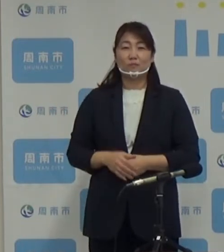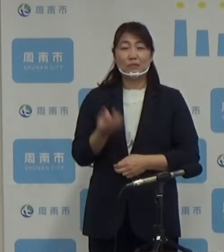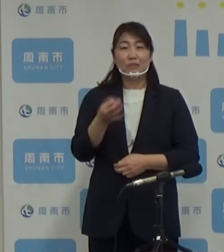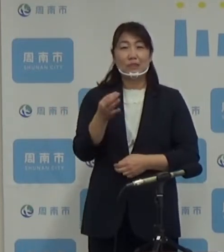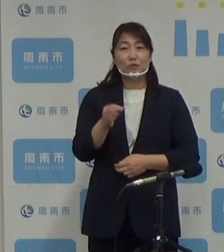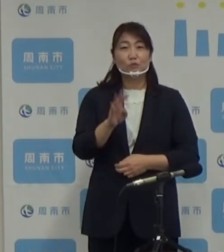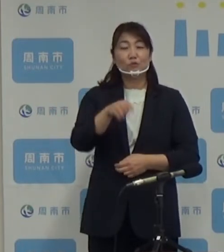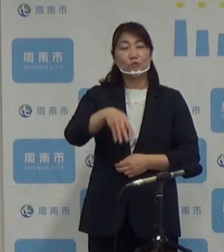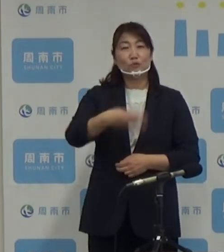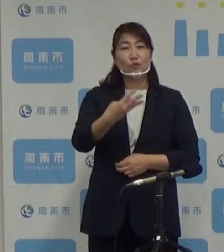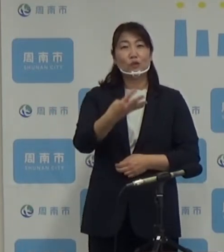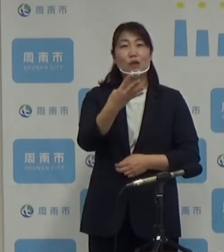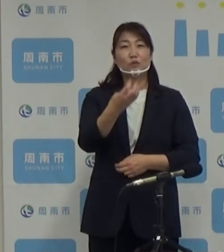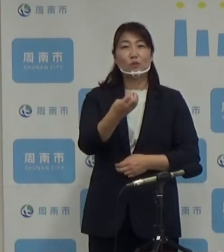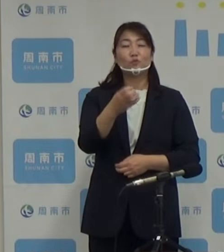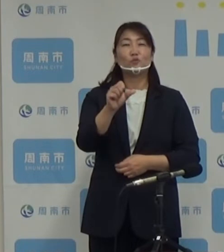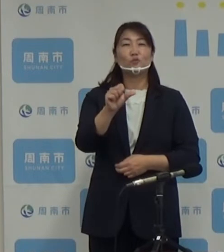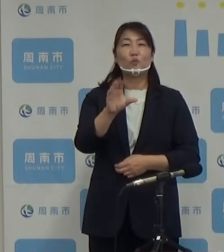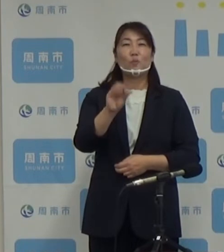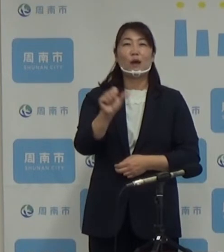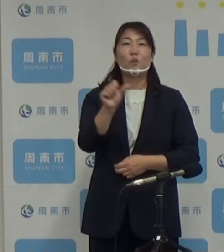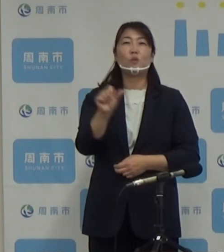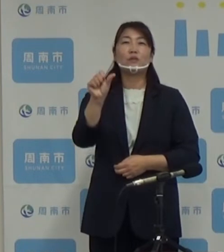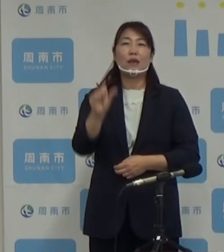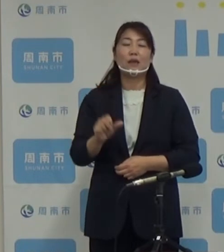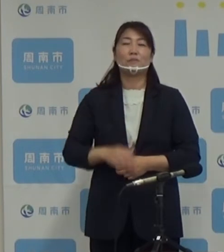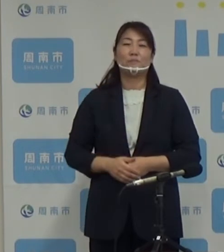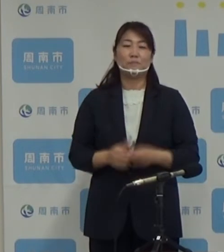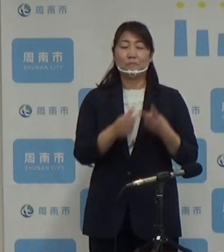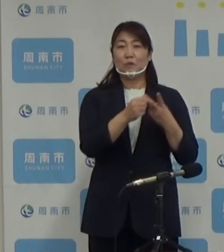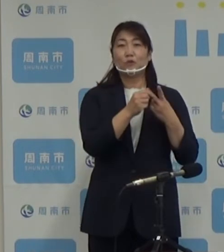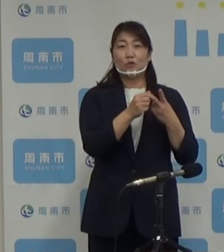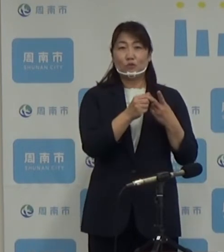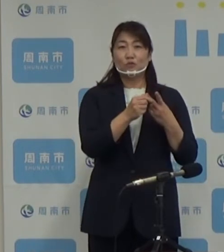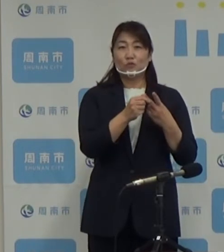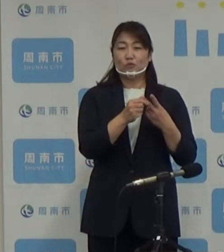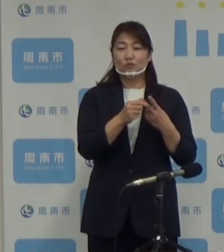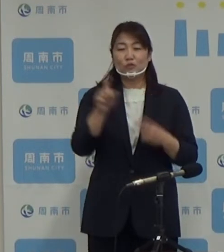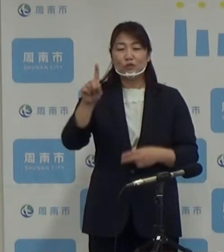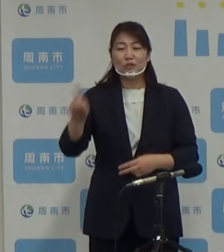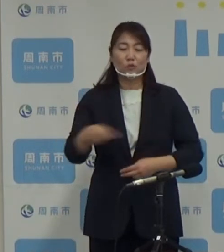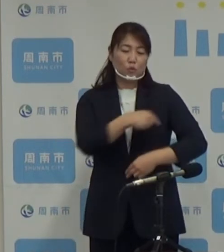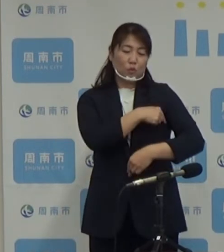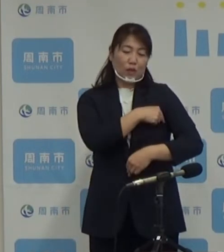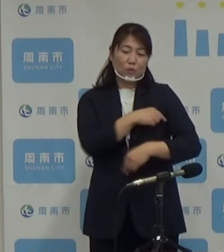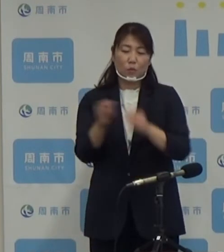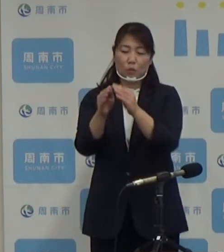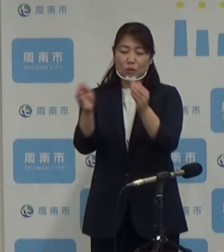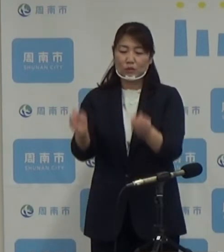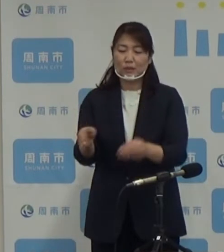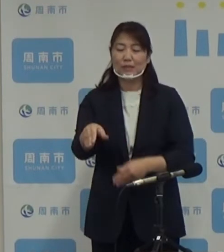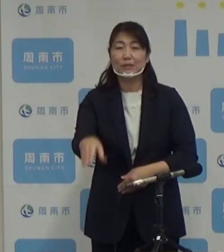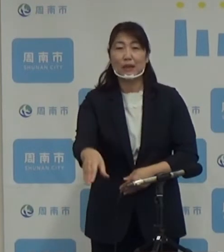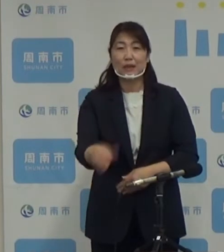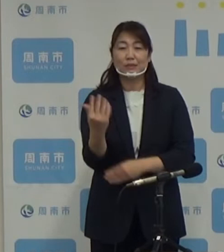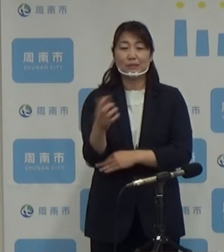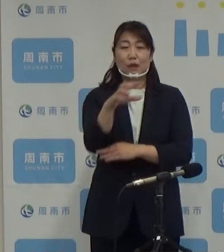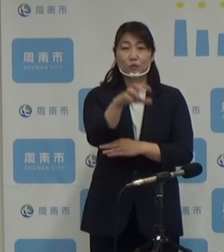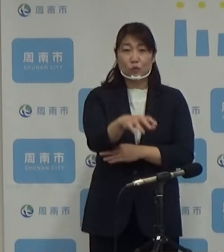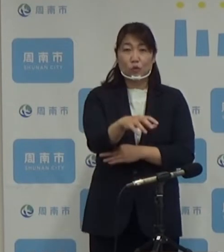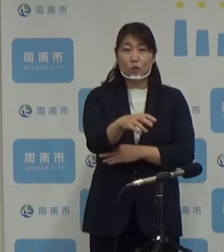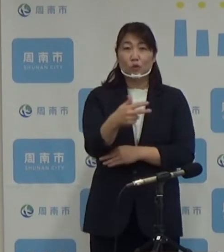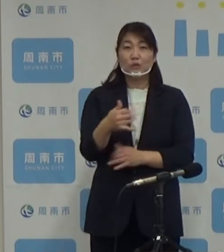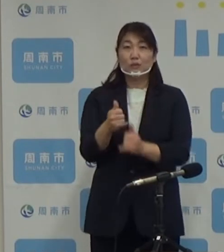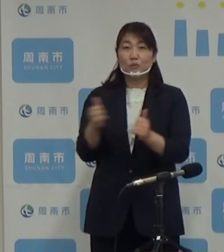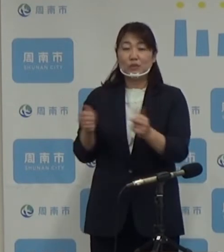40045万5千円ですもう一つは自立式圏論センサーを庁舎や市民センター